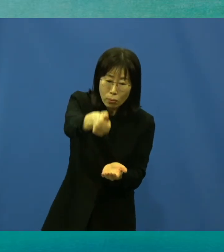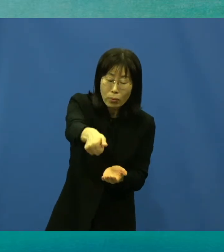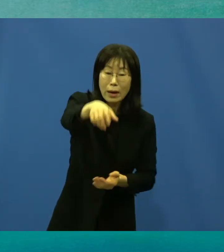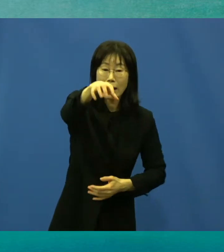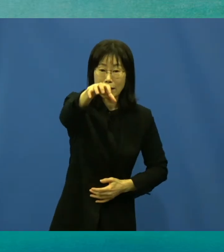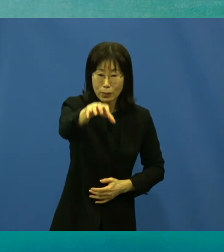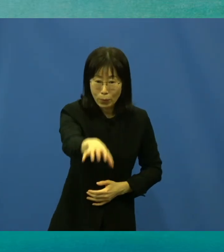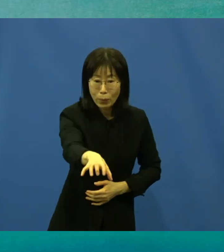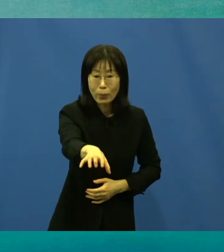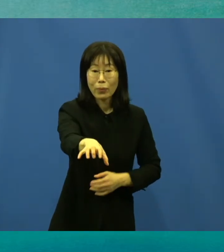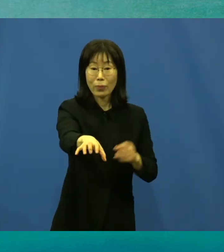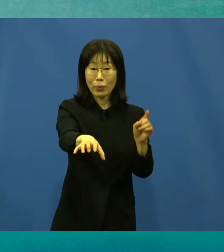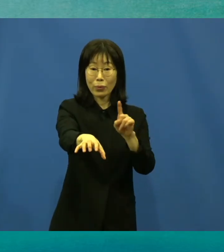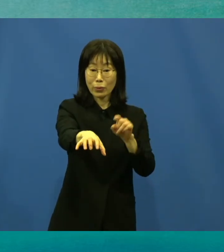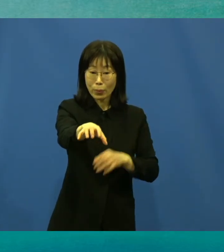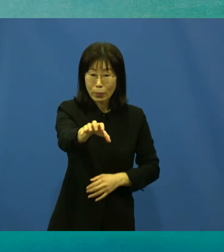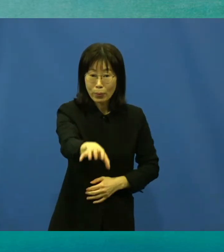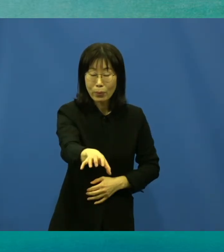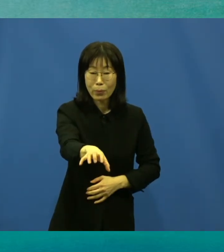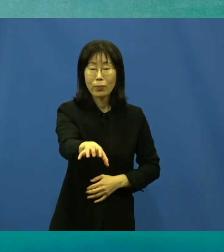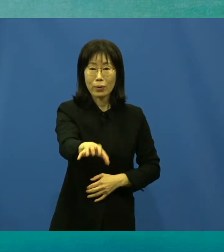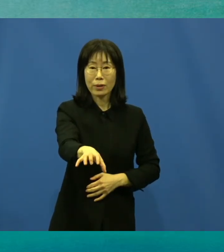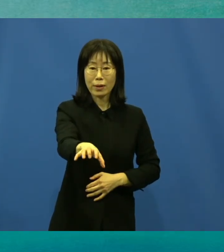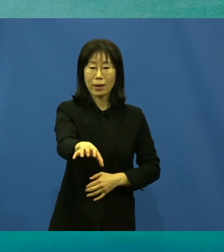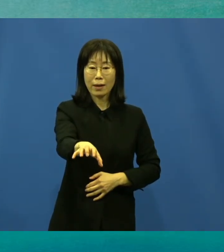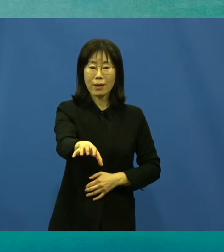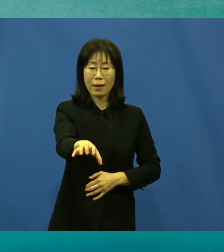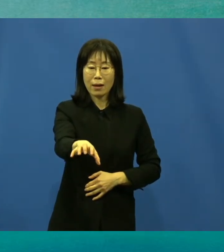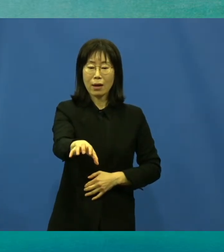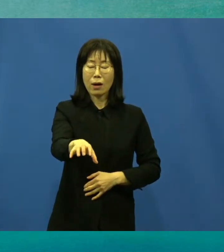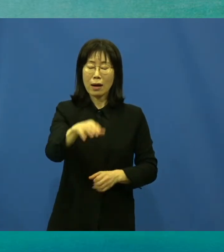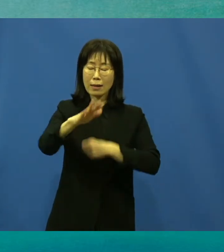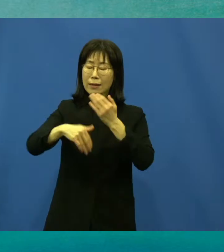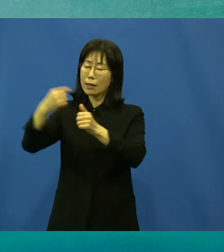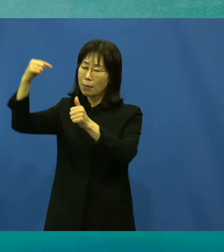니느웨로 가라고 했던 그 출발점으로 다시 돌아온 거예요.